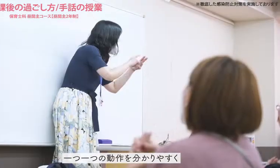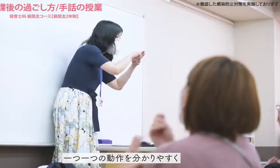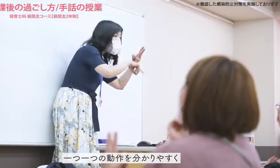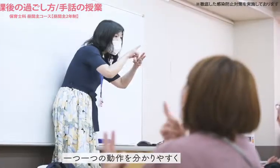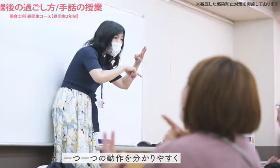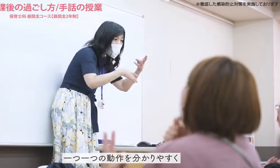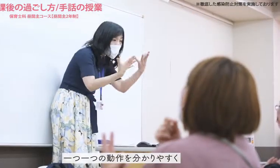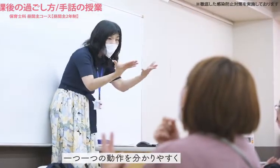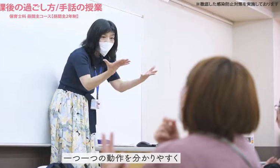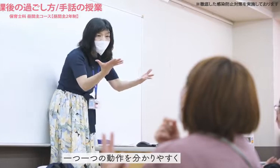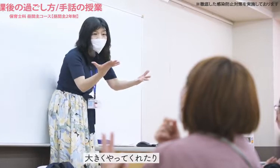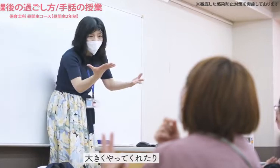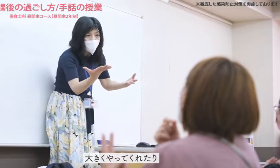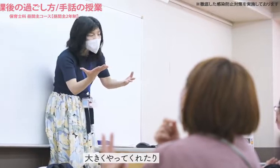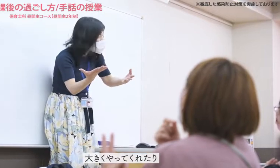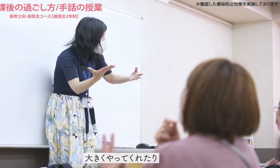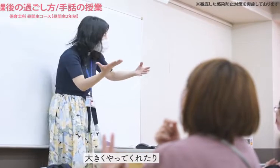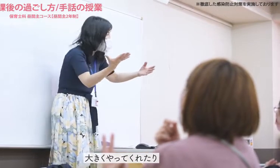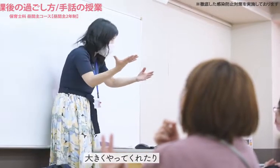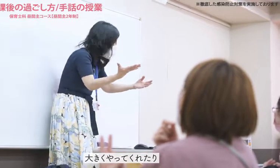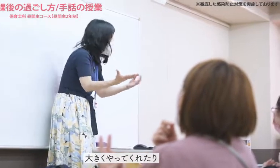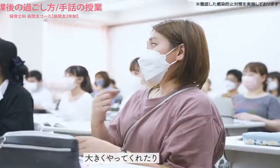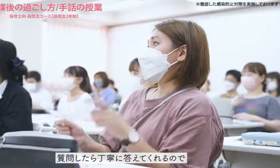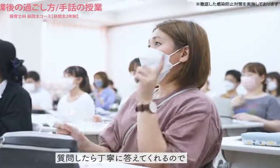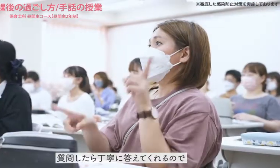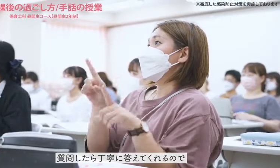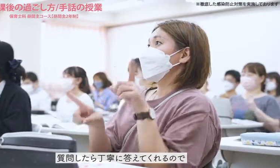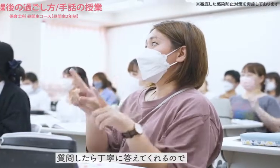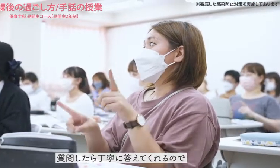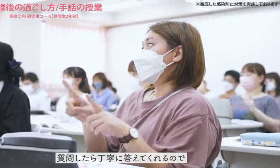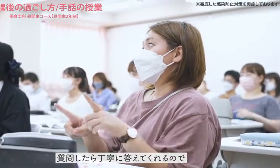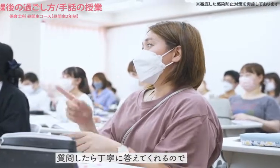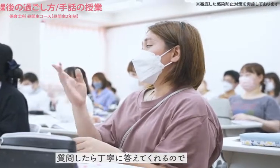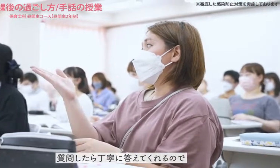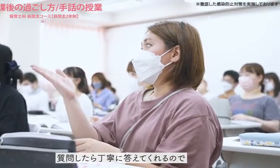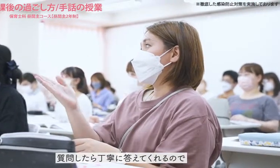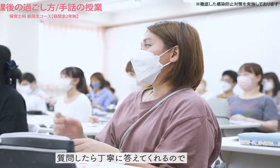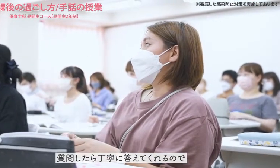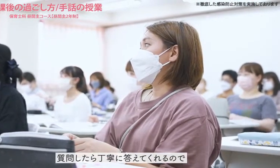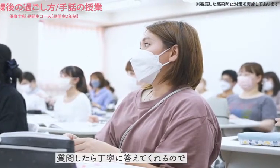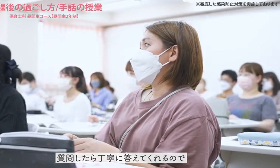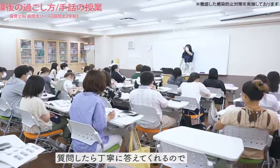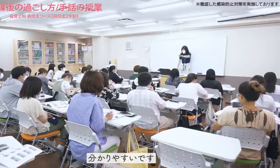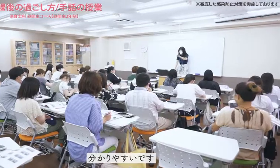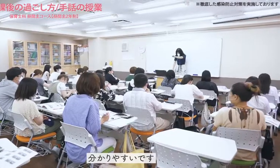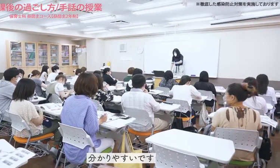を分かりやすく大きくやってくれたり、質問したら丁寧に答えてくれるので分かりやすいです